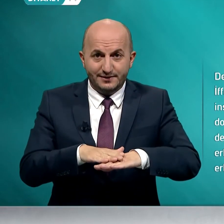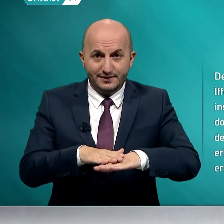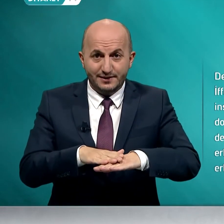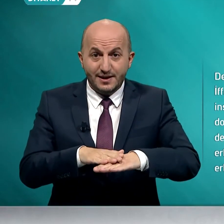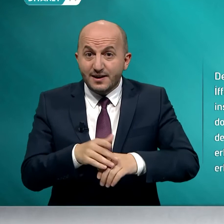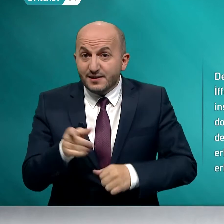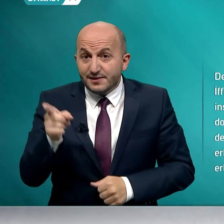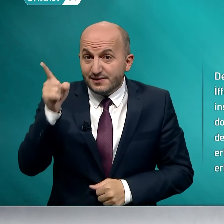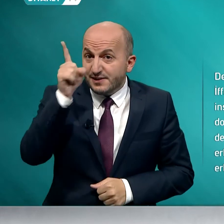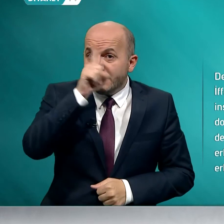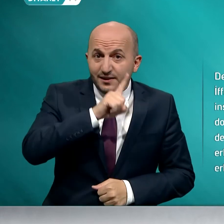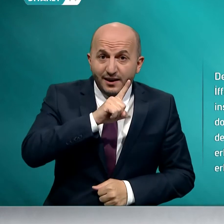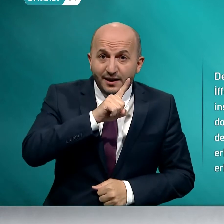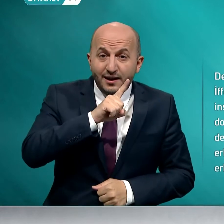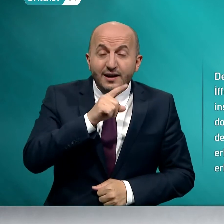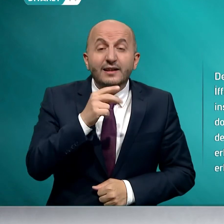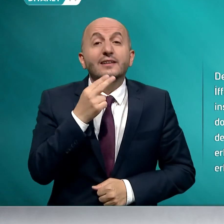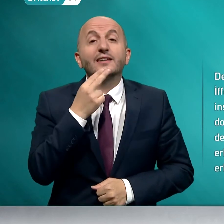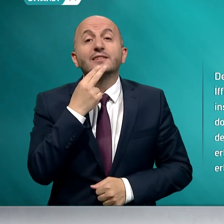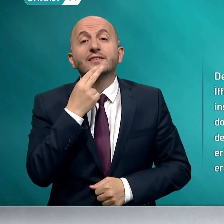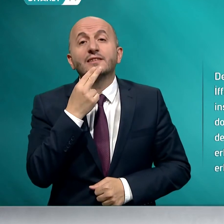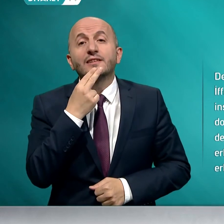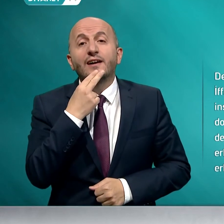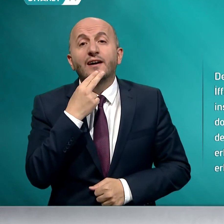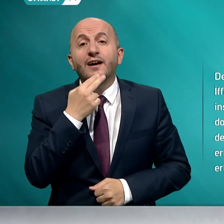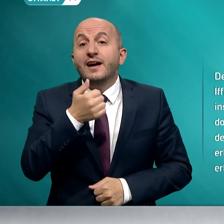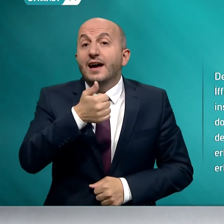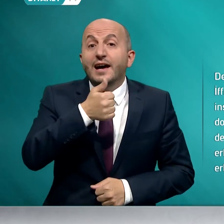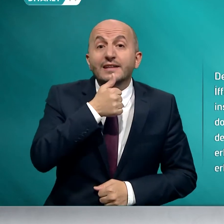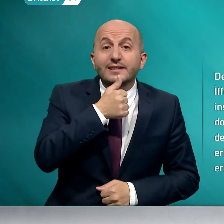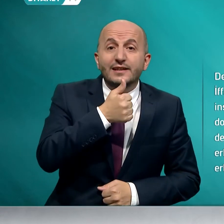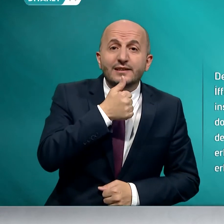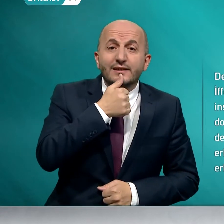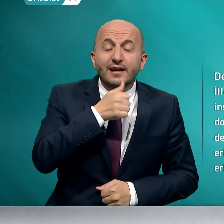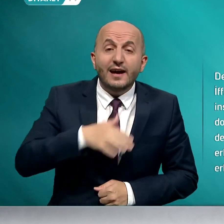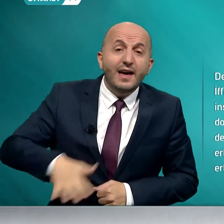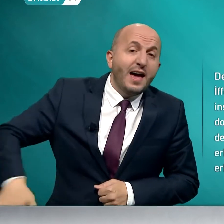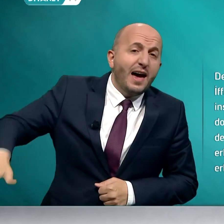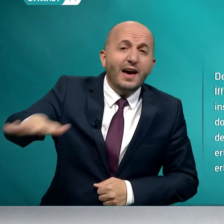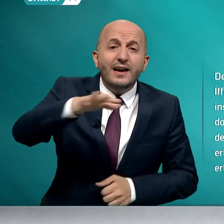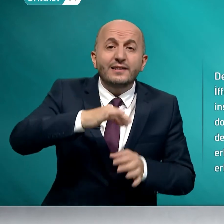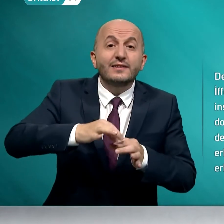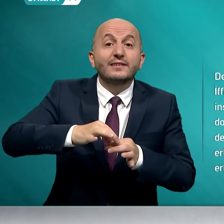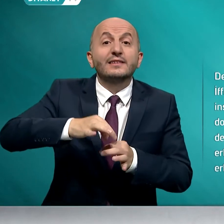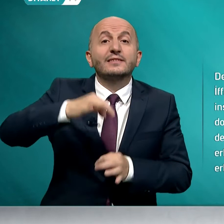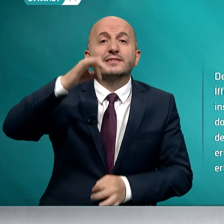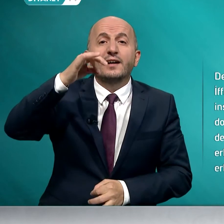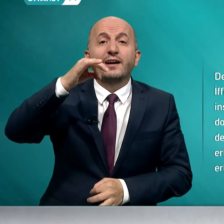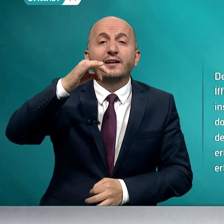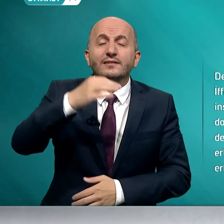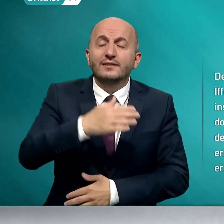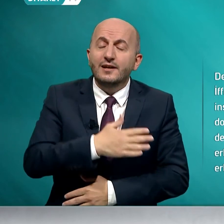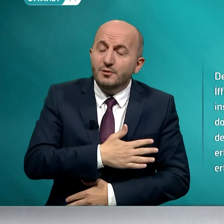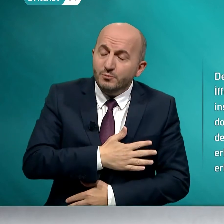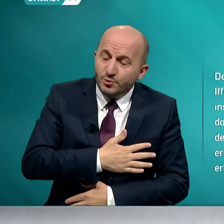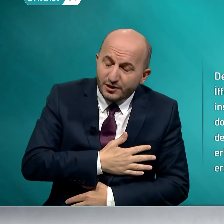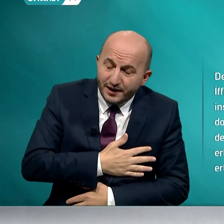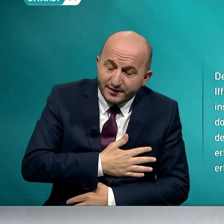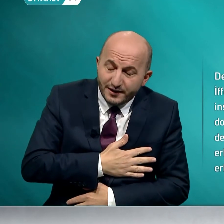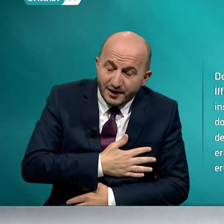kılar. Zira kadınıyla erkeğiyle her insan